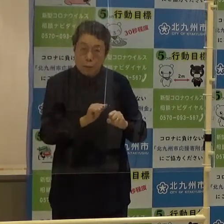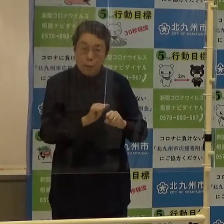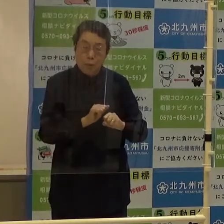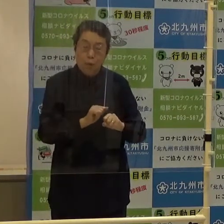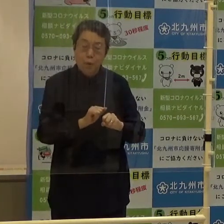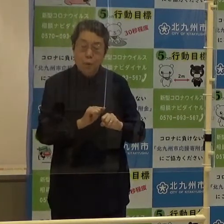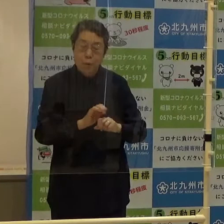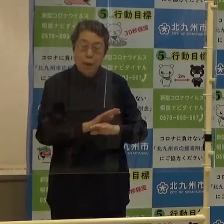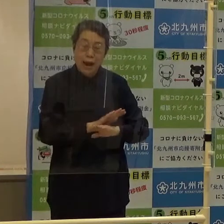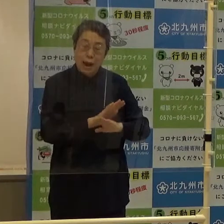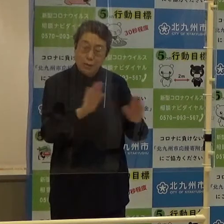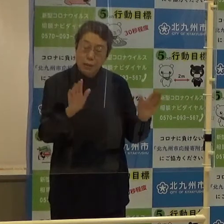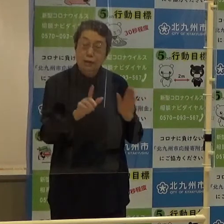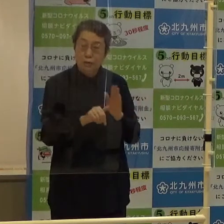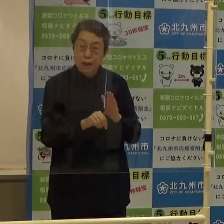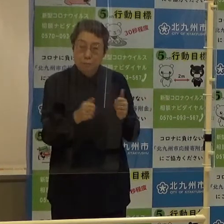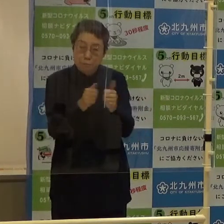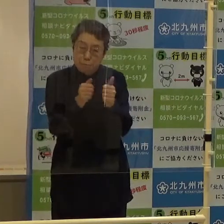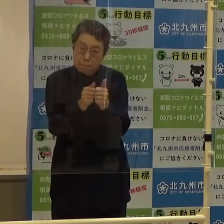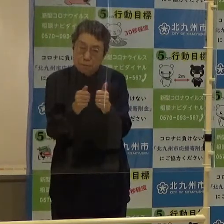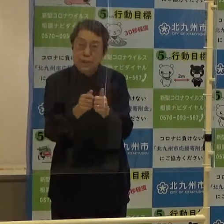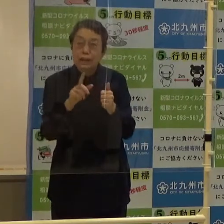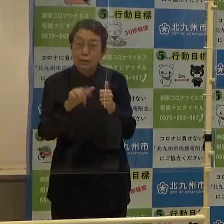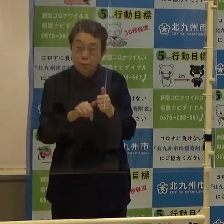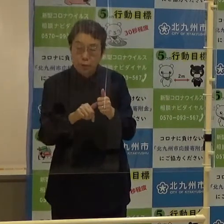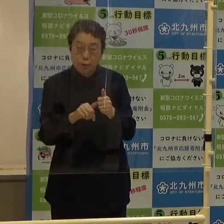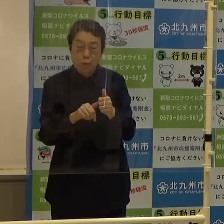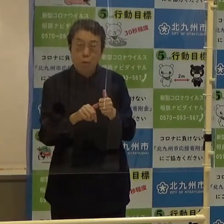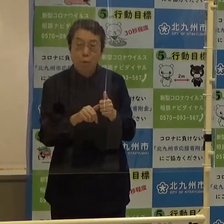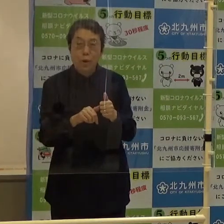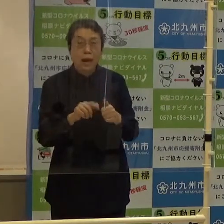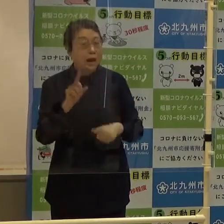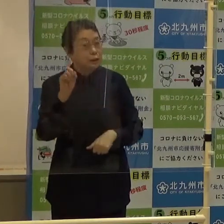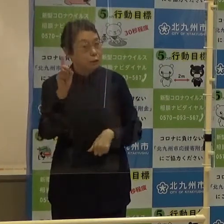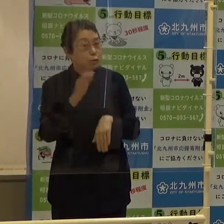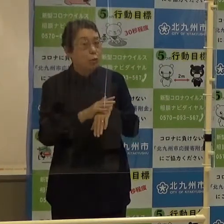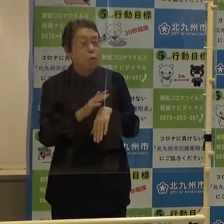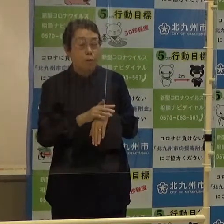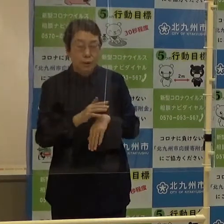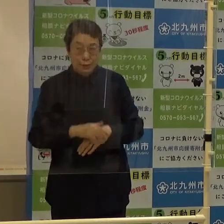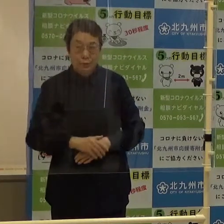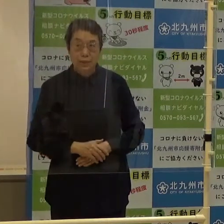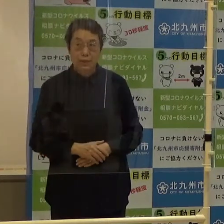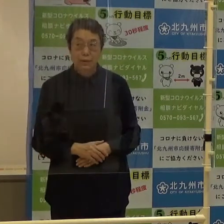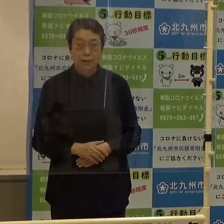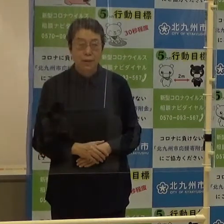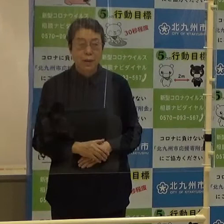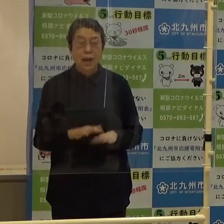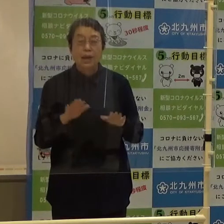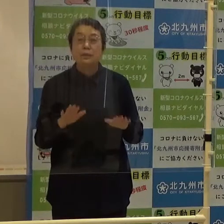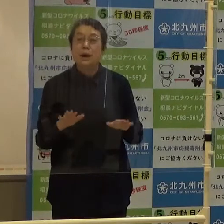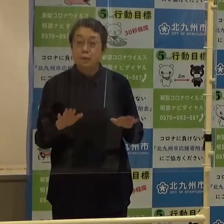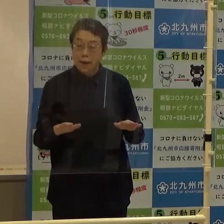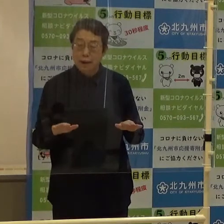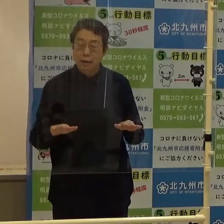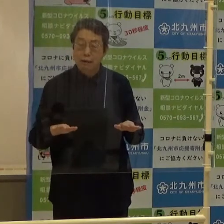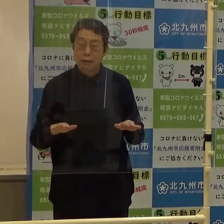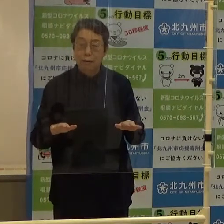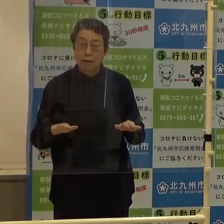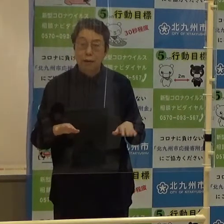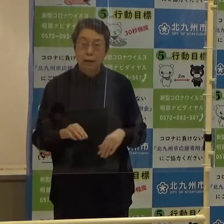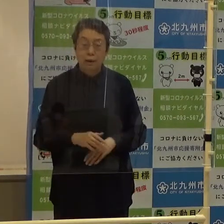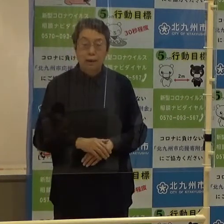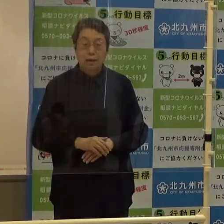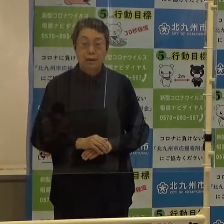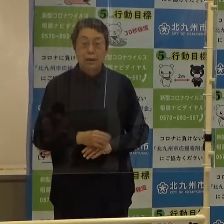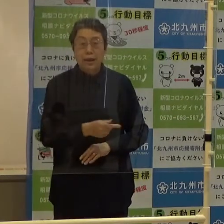で協議をした中の一つの政策であります。今は大変にマインド